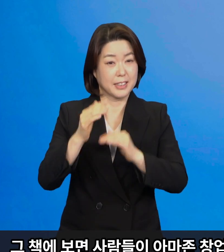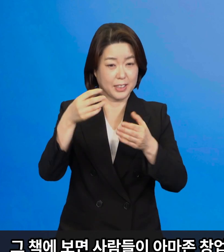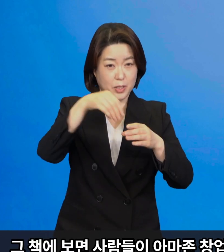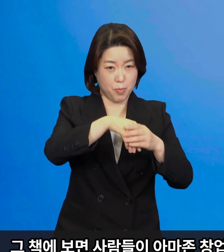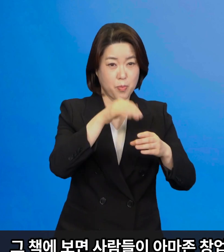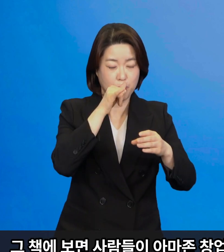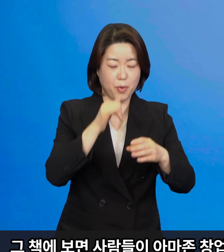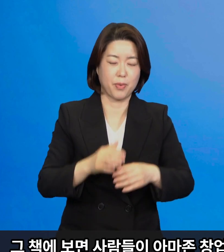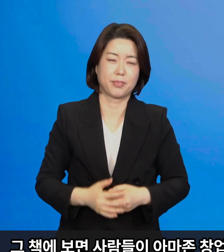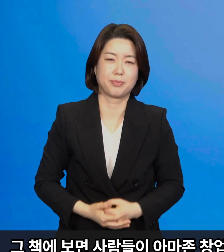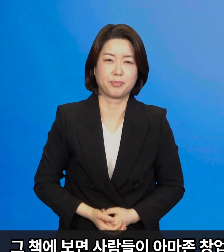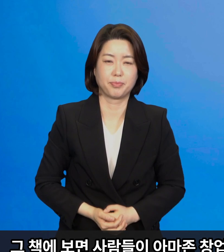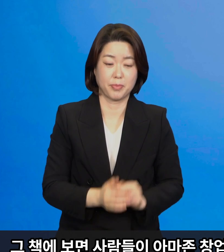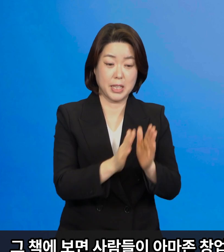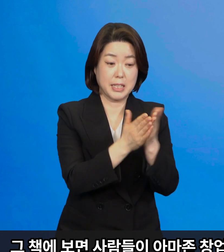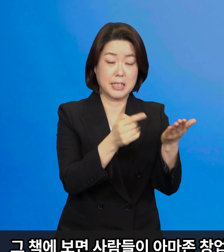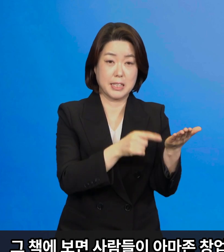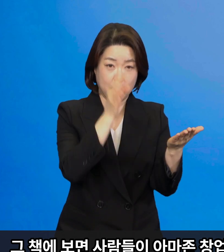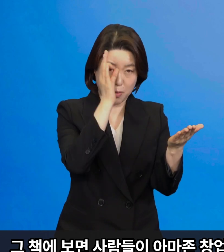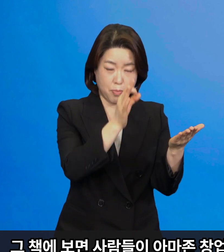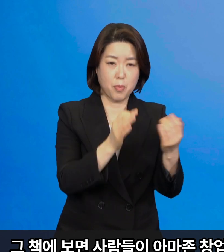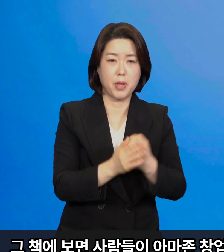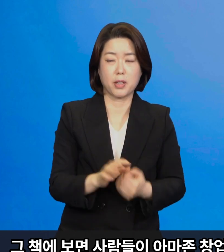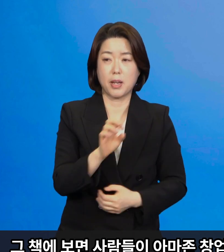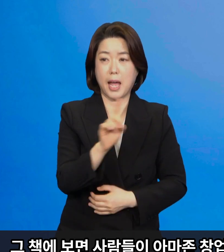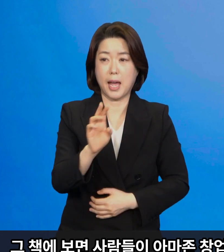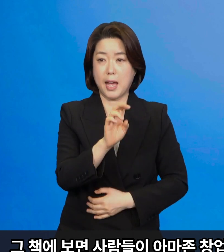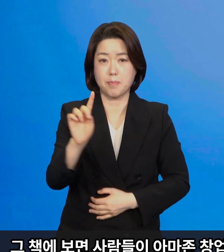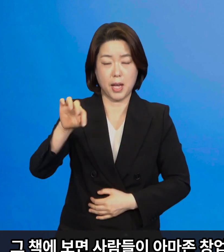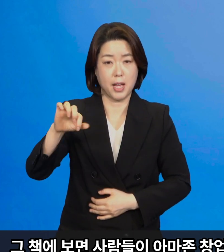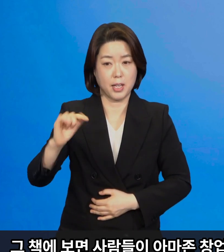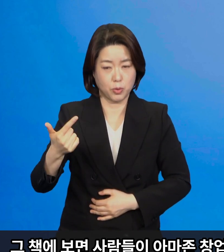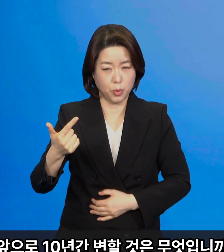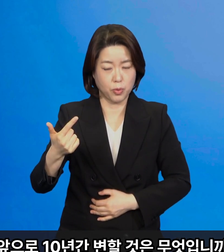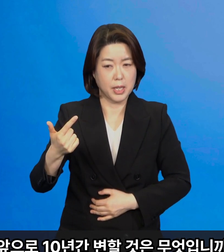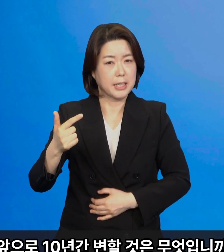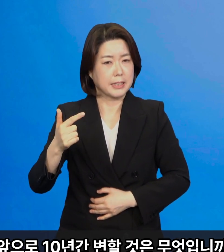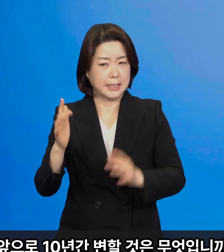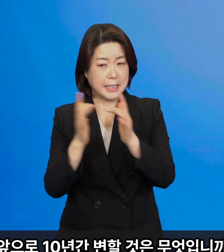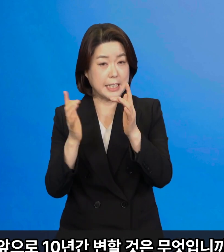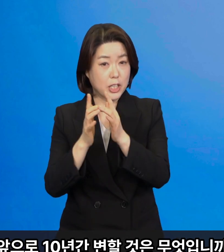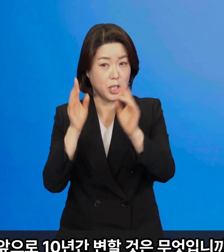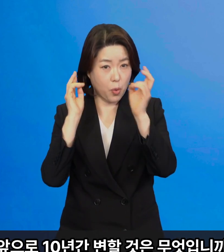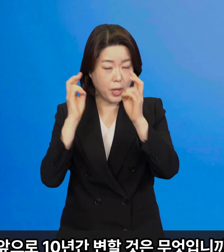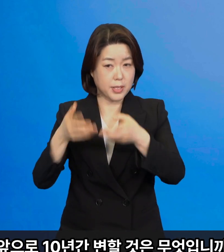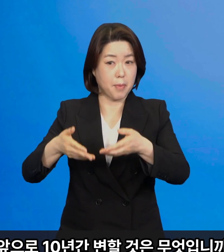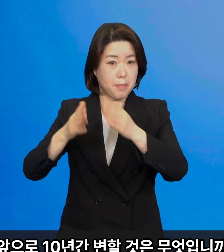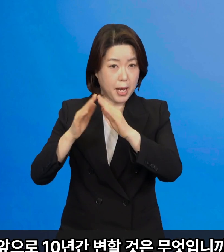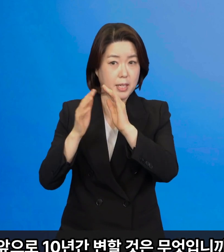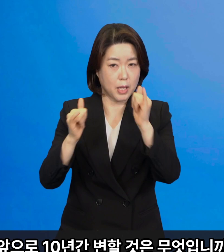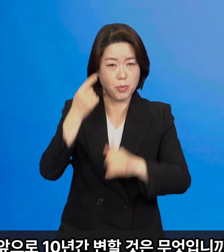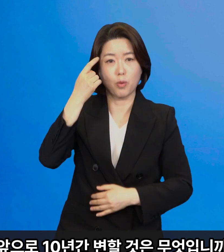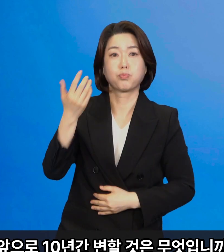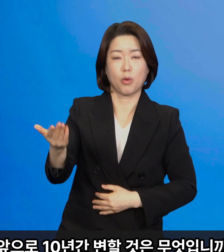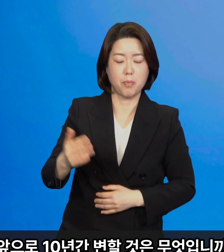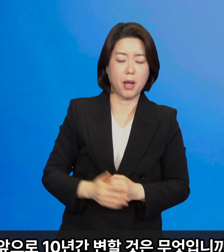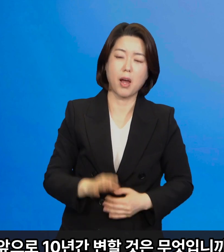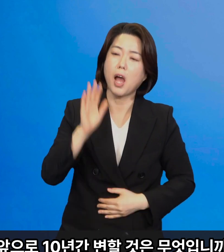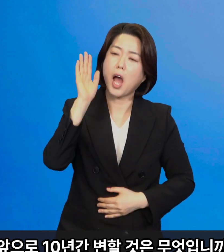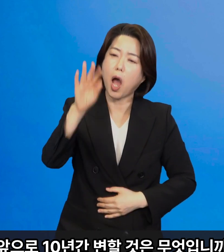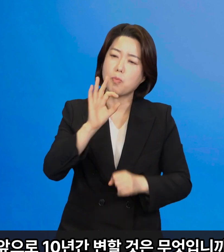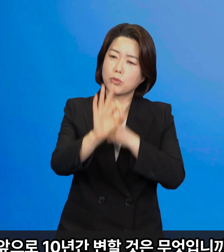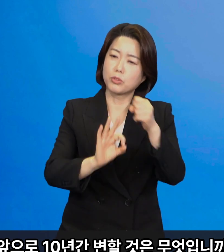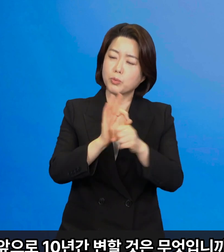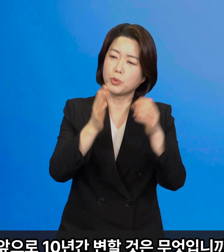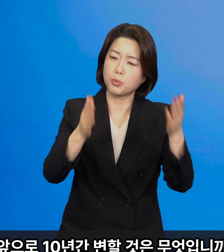보면 사람들이 아마존 창업자에게 이런 질문을 많이 했다고 해요. 앞으로 10년간 변할 것은